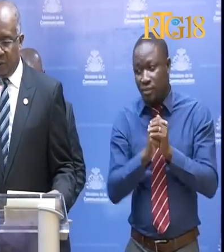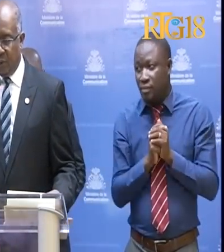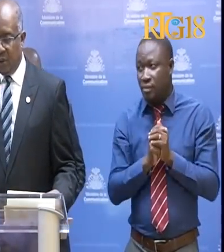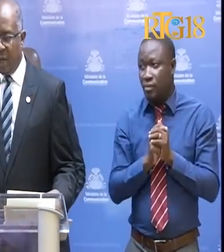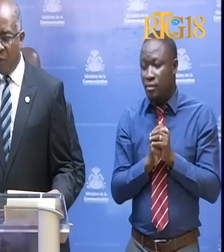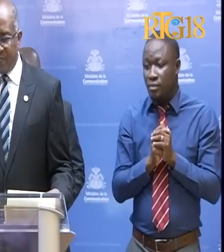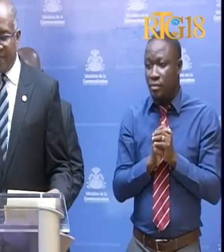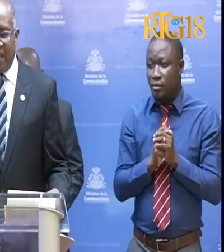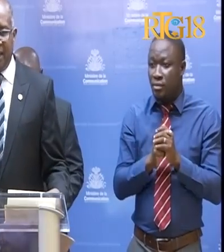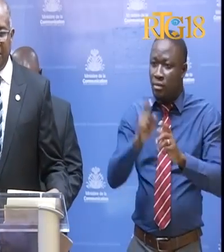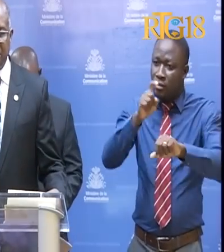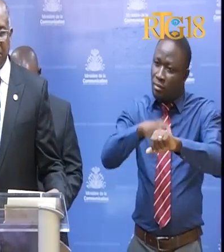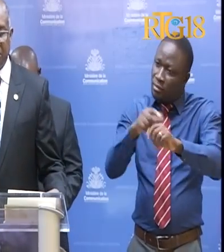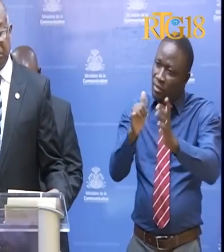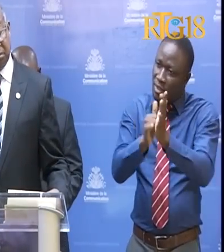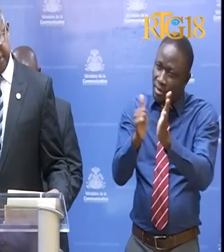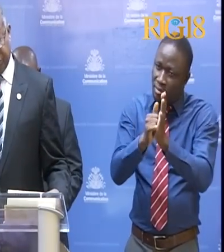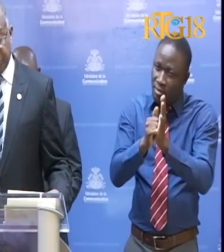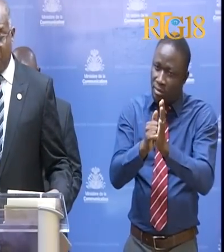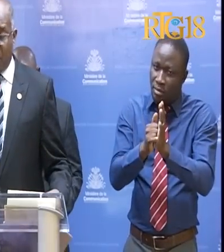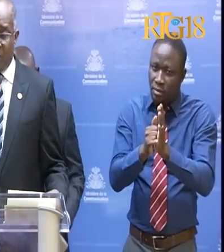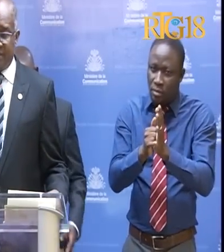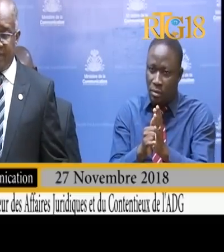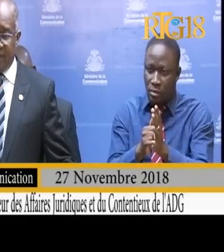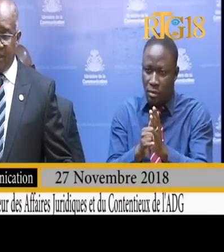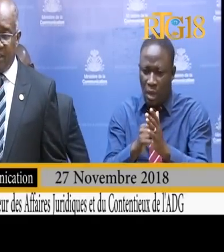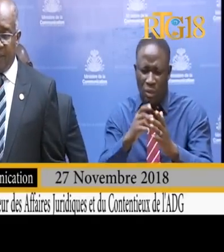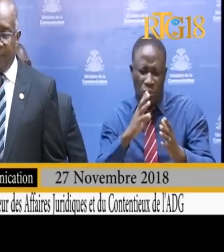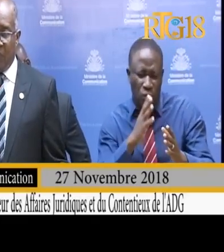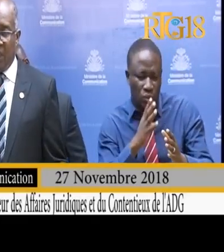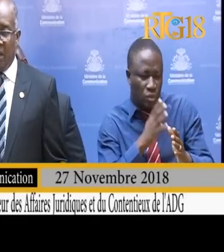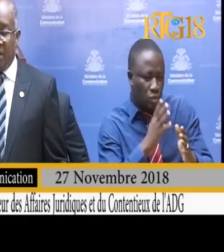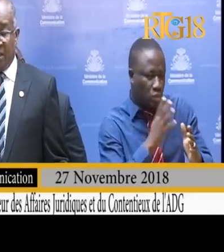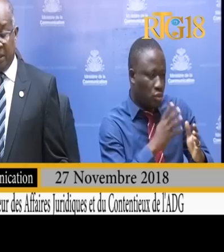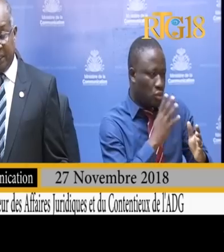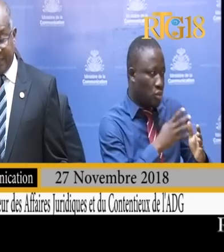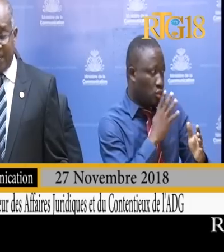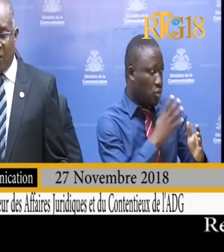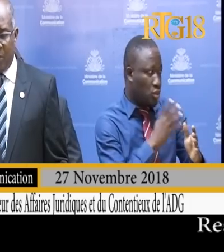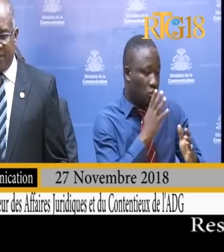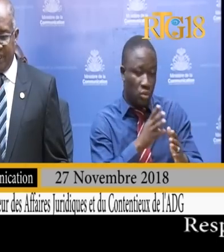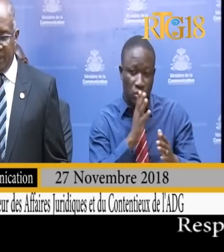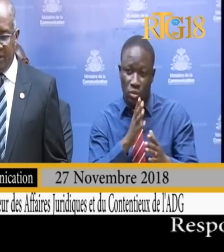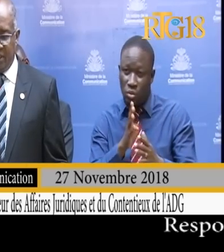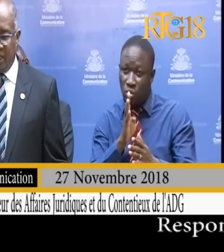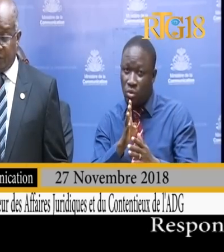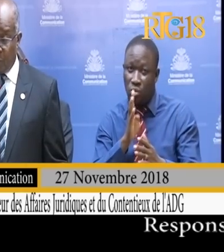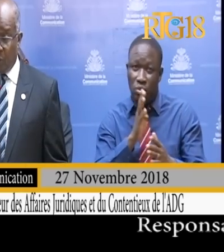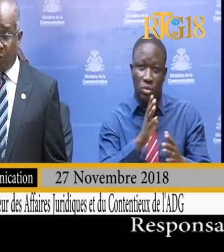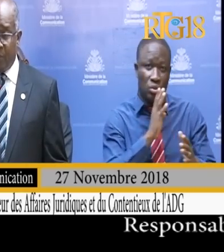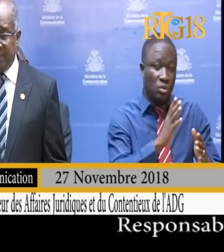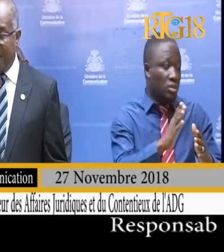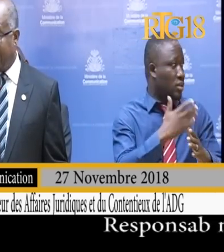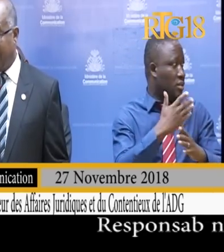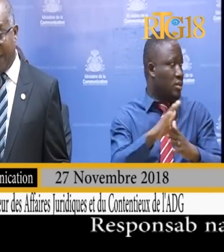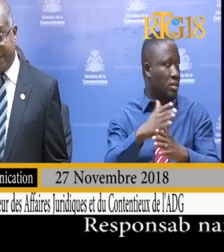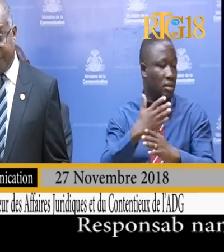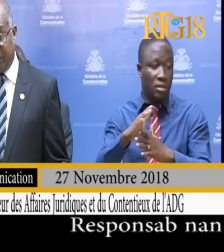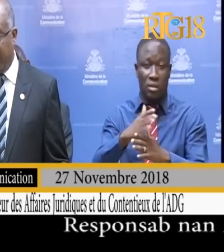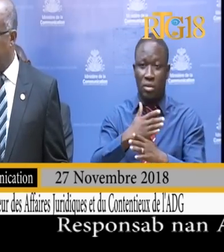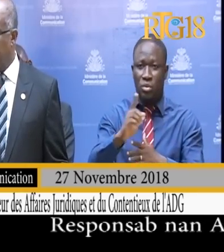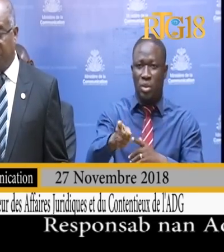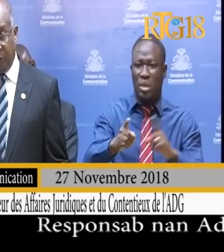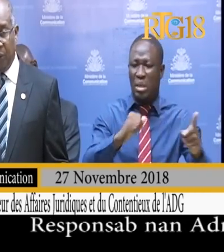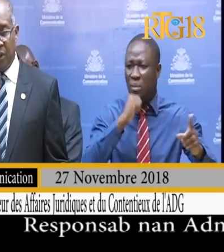Et que, nan mouman sa, diskussion a komanse, rik sa komanse, entre kontrol bandia ki pa